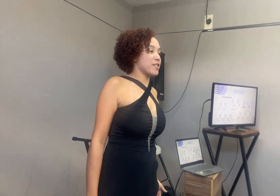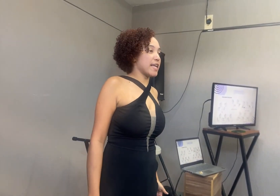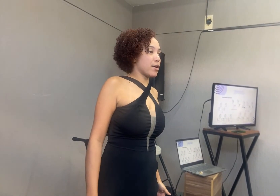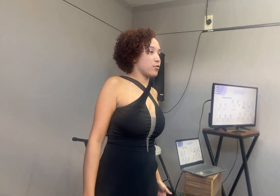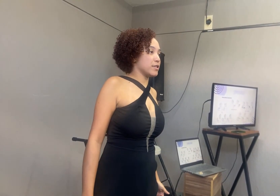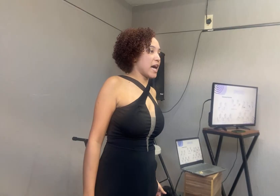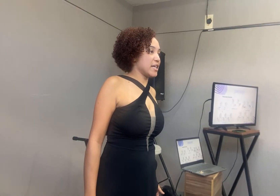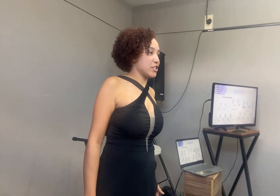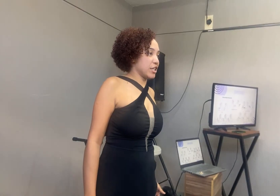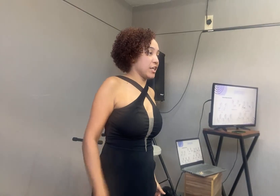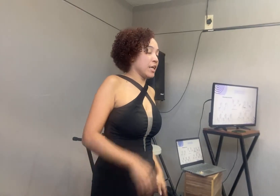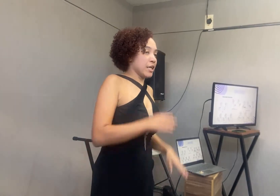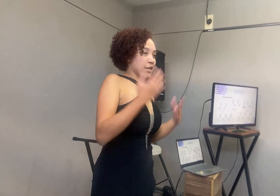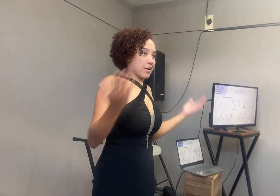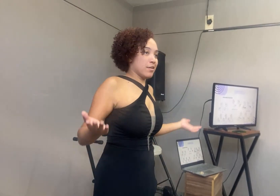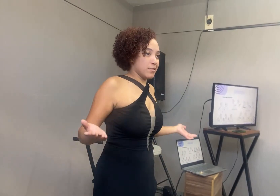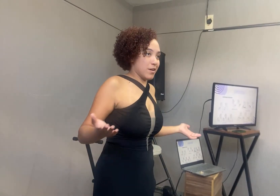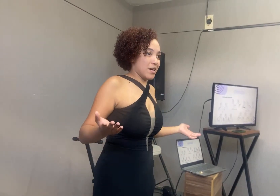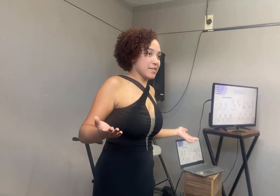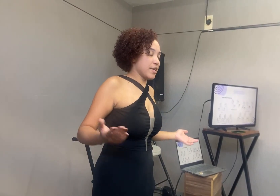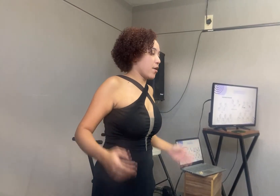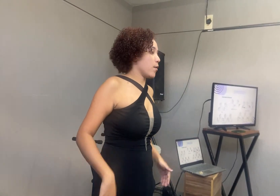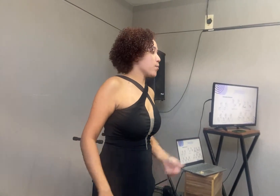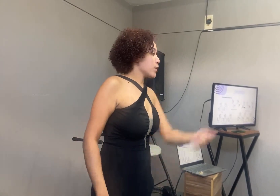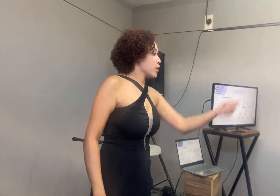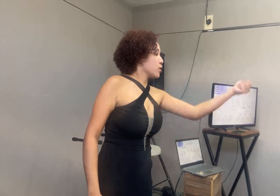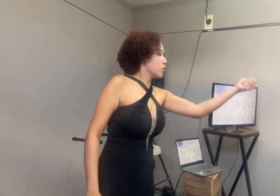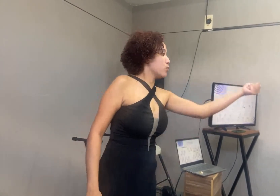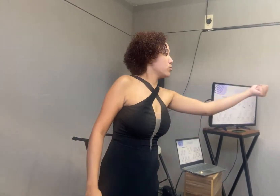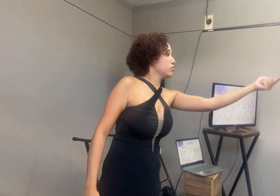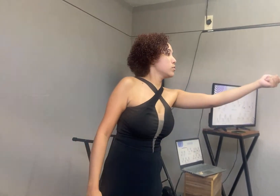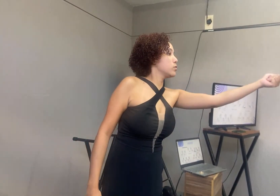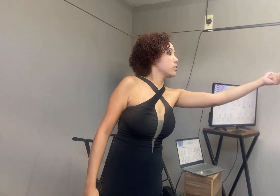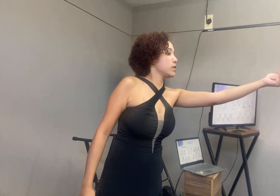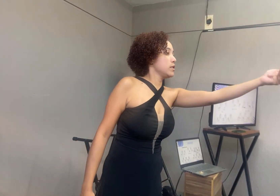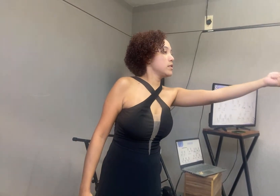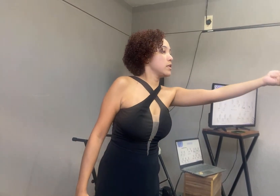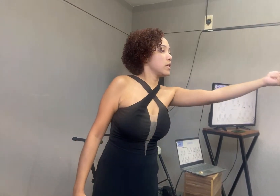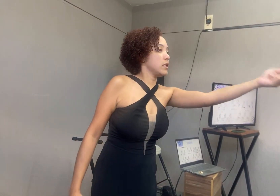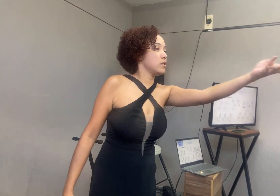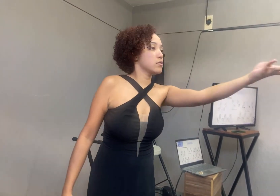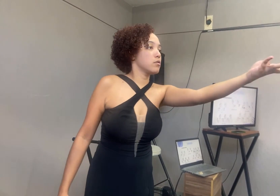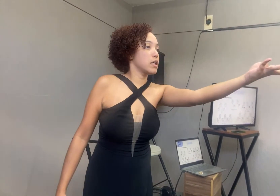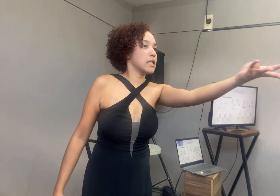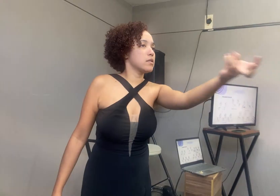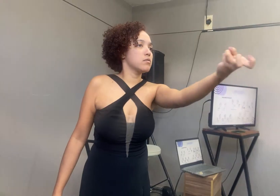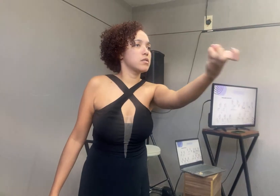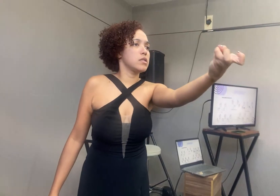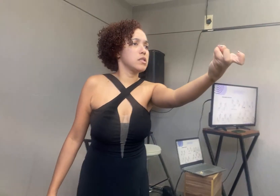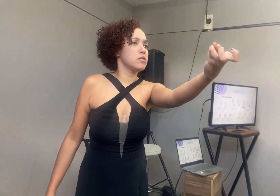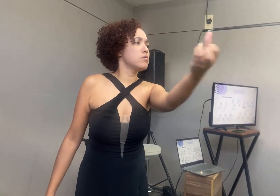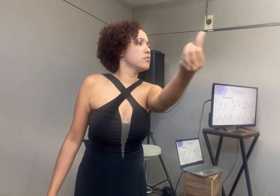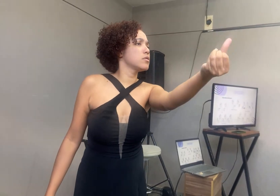a contagem assim, ó. 1, 2, 3, 4, 5,